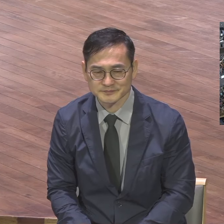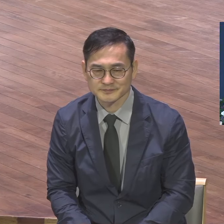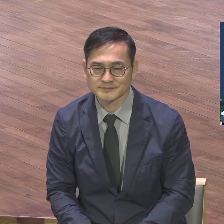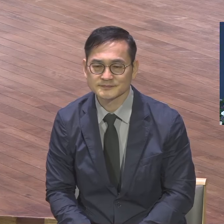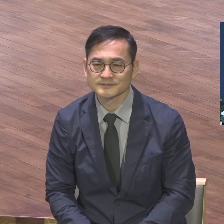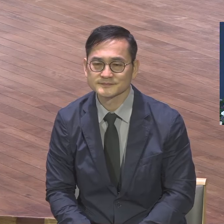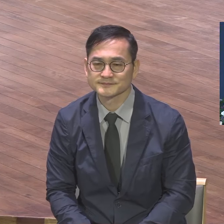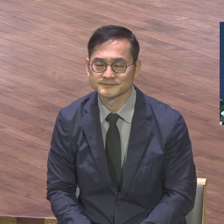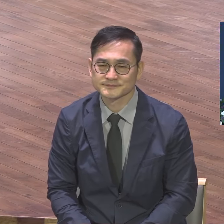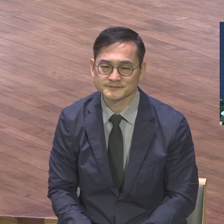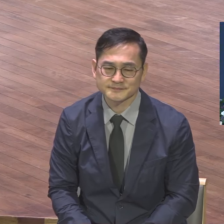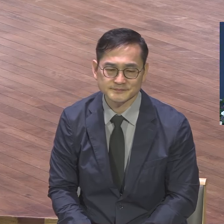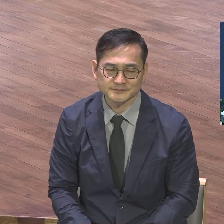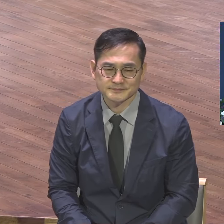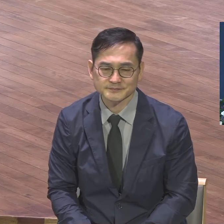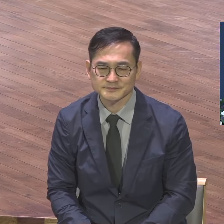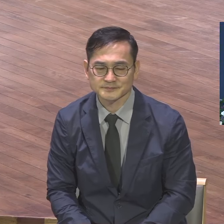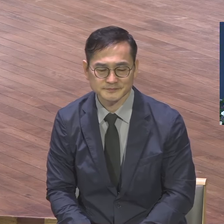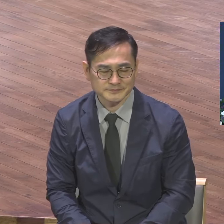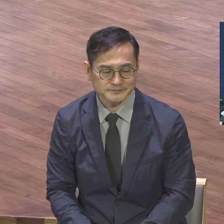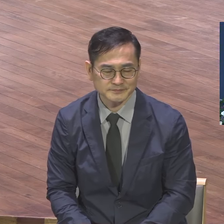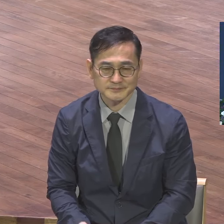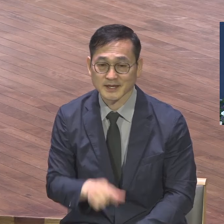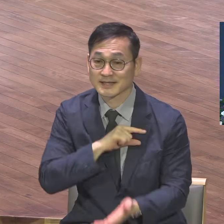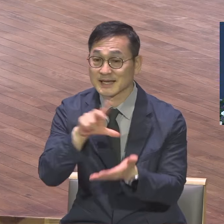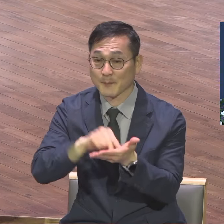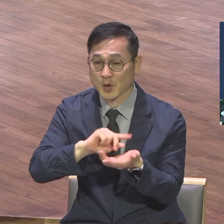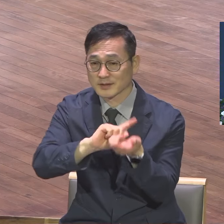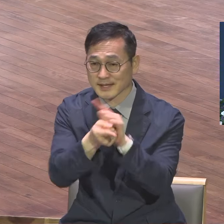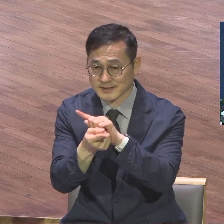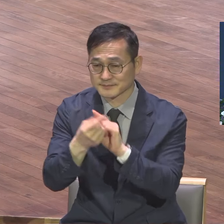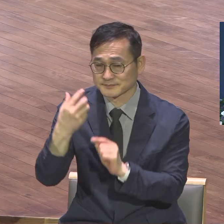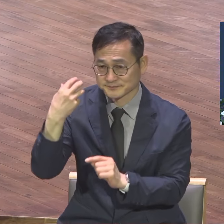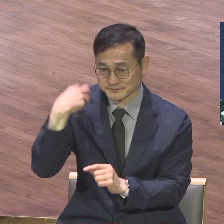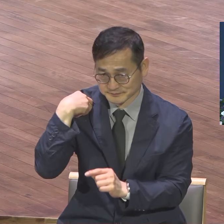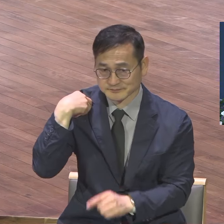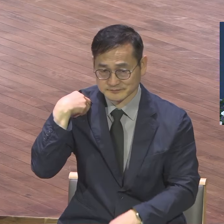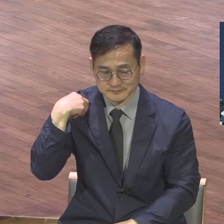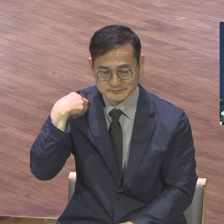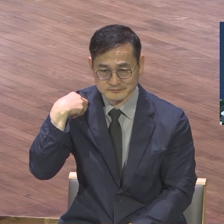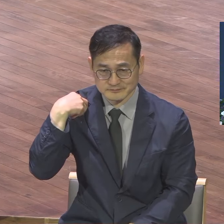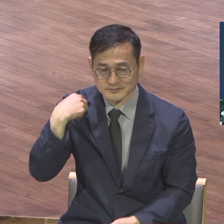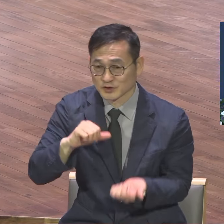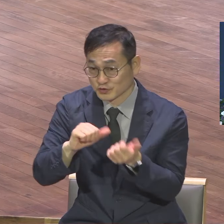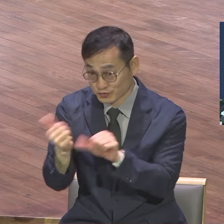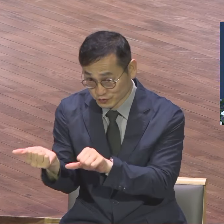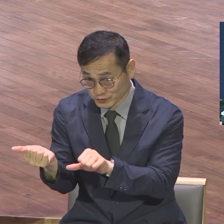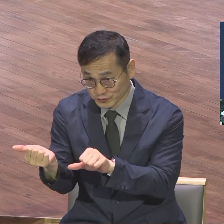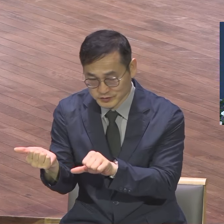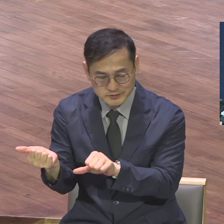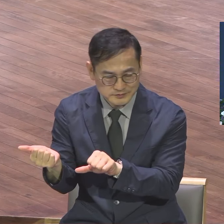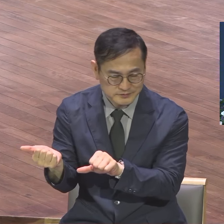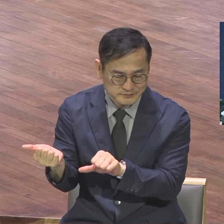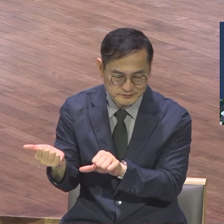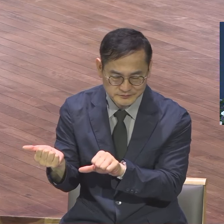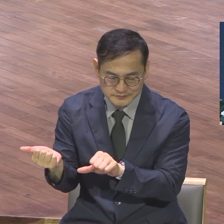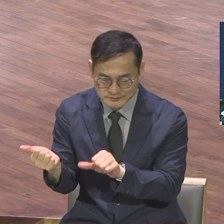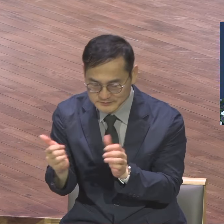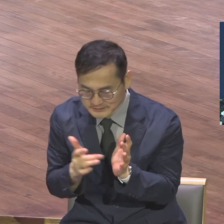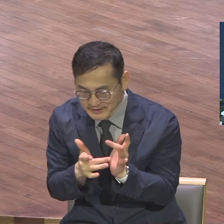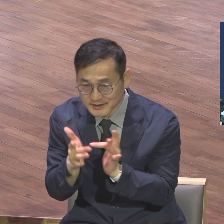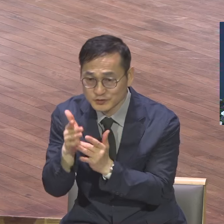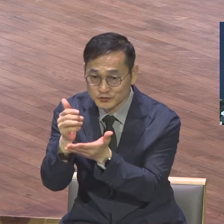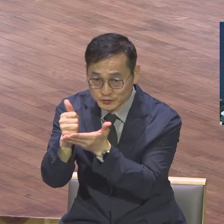이거 이런 말씀 가지고 대속물로 오신 예수라는 제목으로 말씀을 드립니다. 오늘은